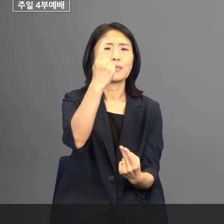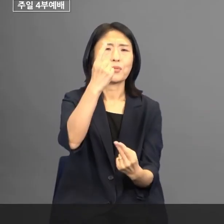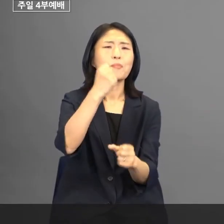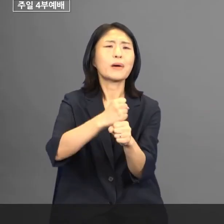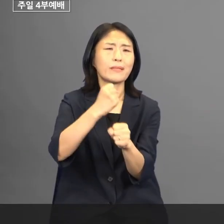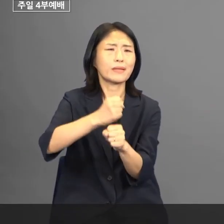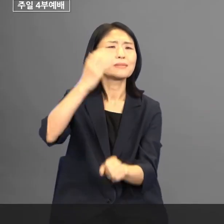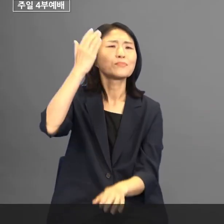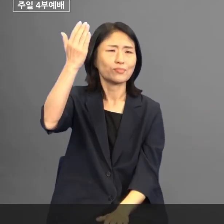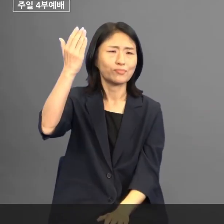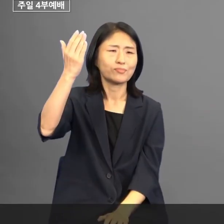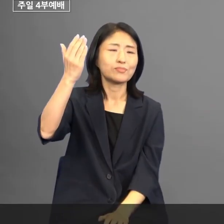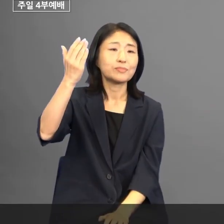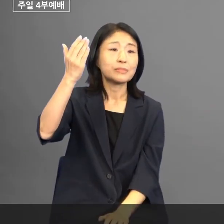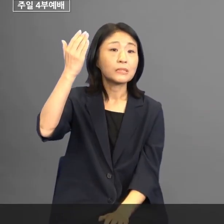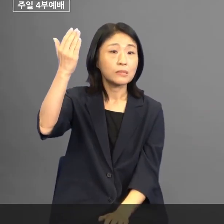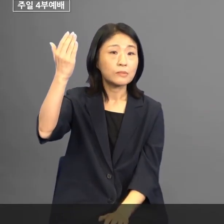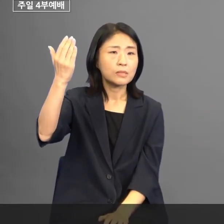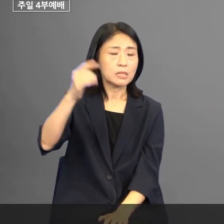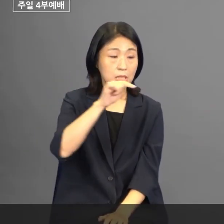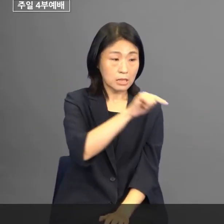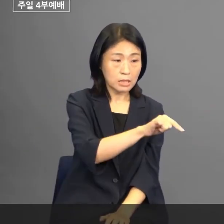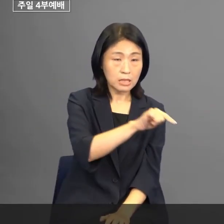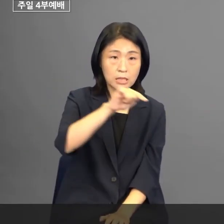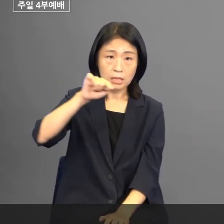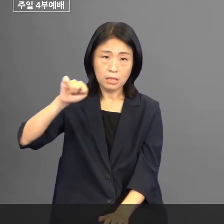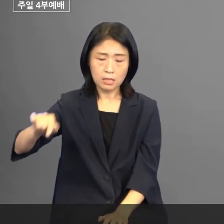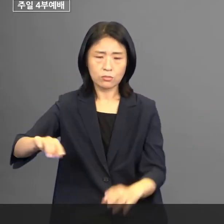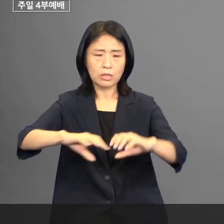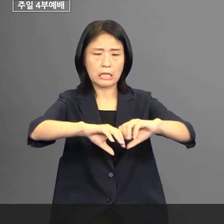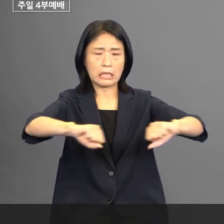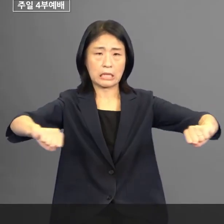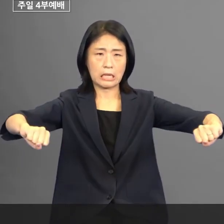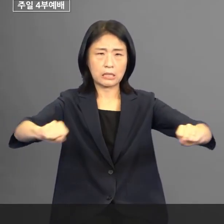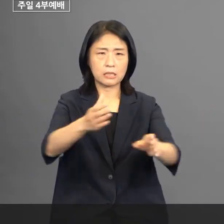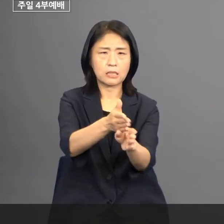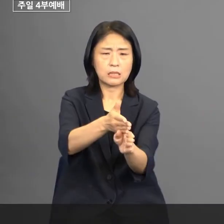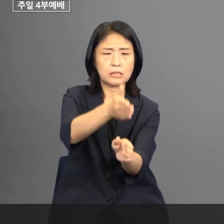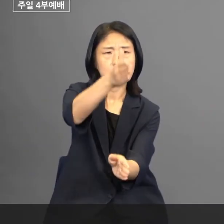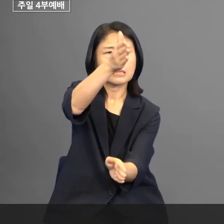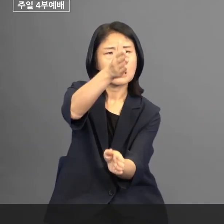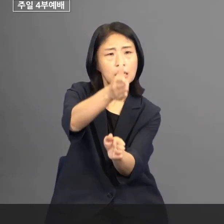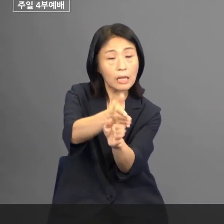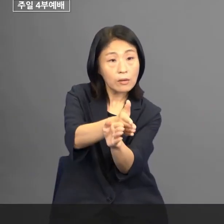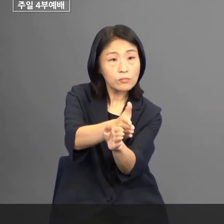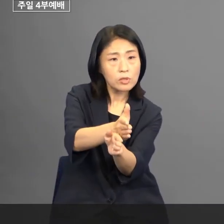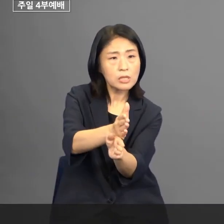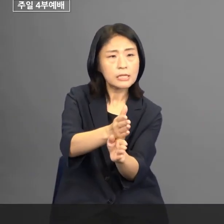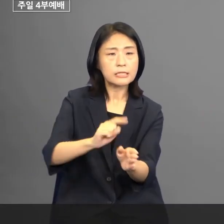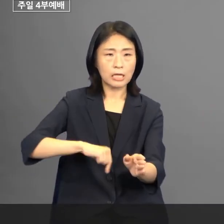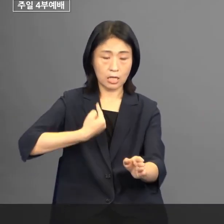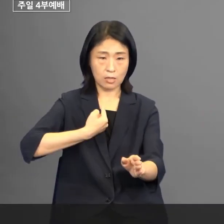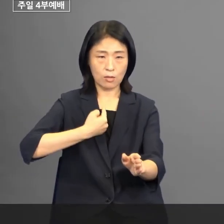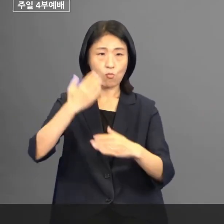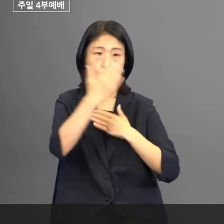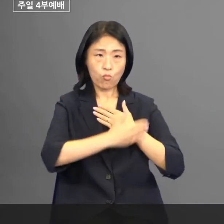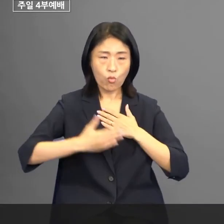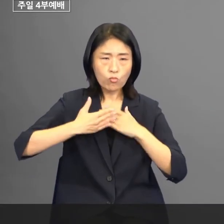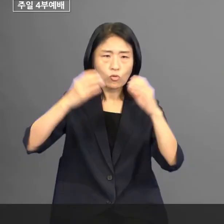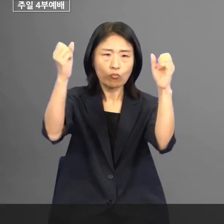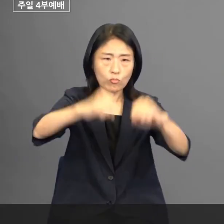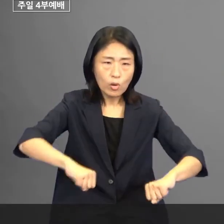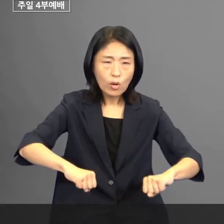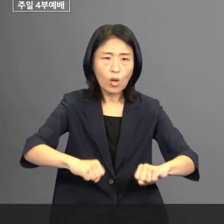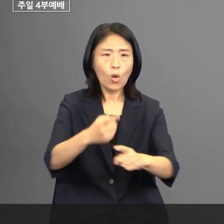하나로 만드신 분이십니다. 그분은 유대 사람과 이방 사람 사이를 가르는 담을 자기 몸으로